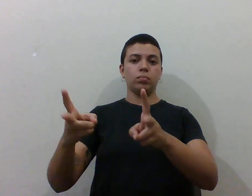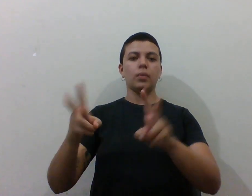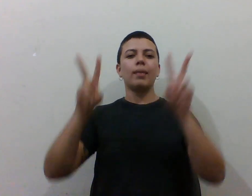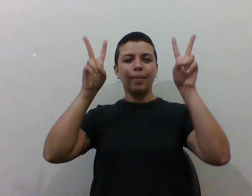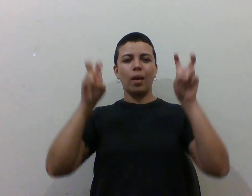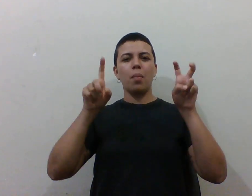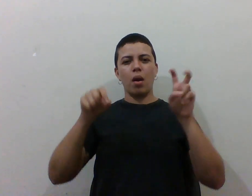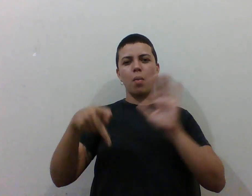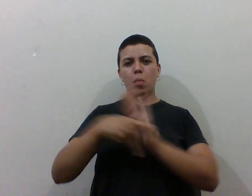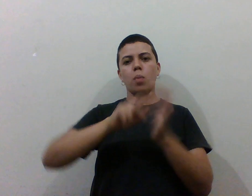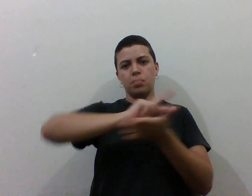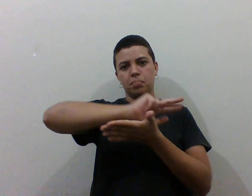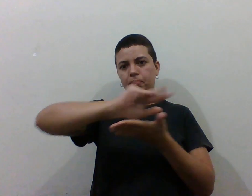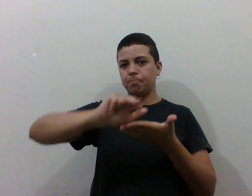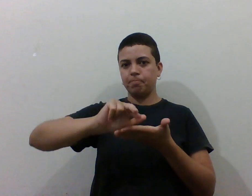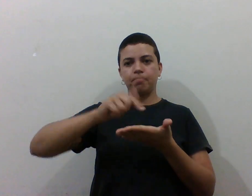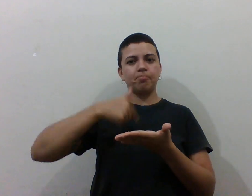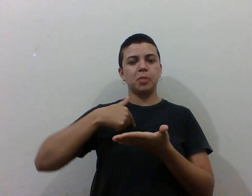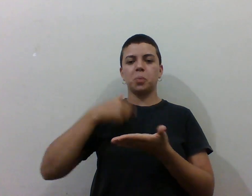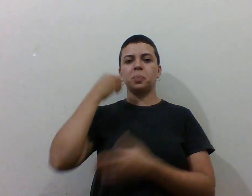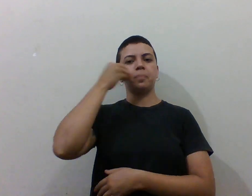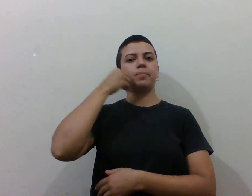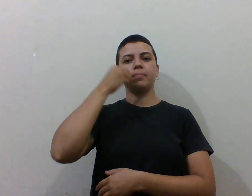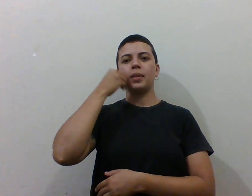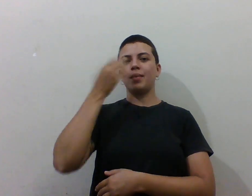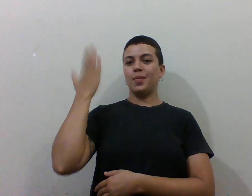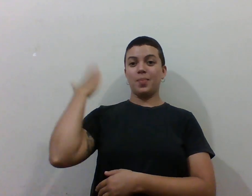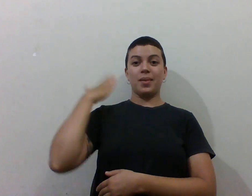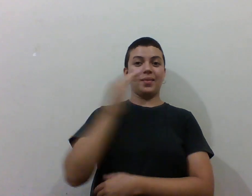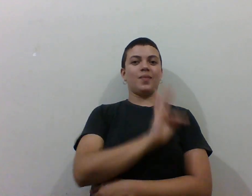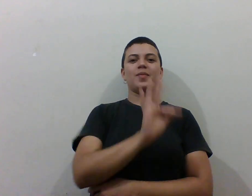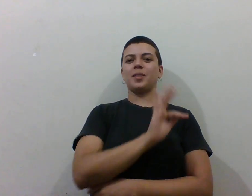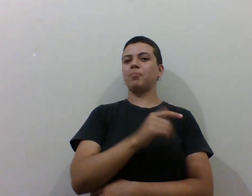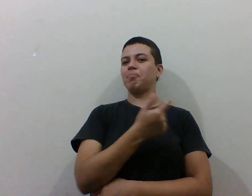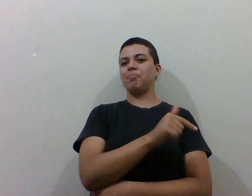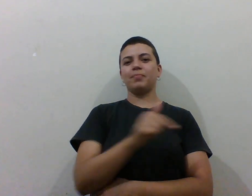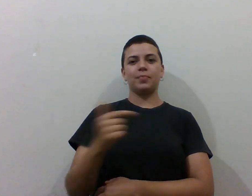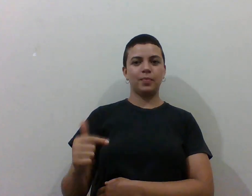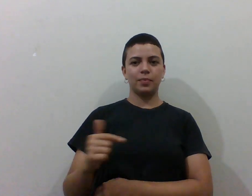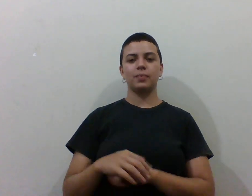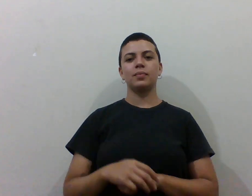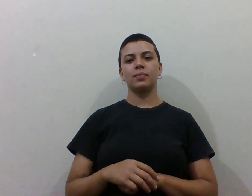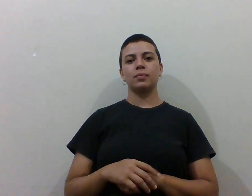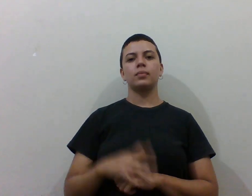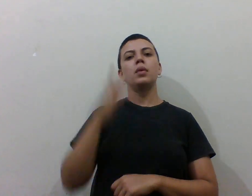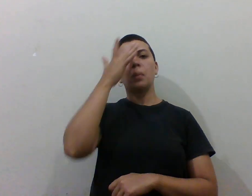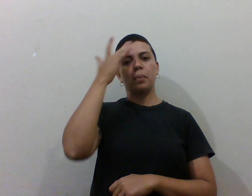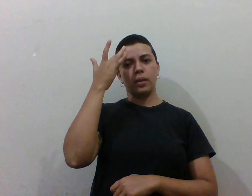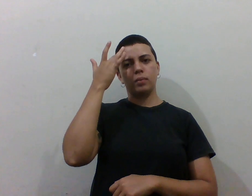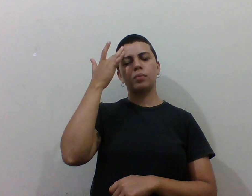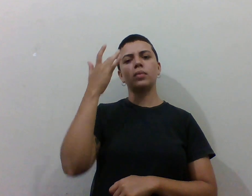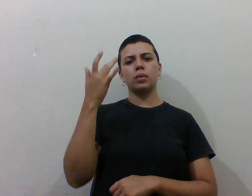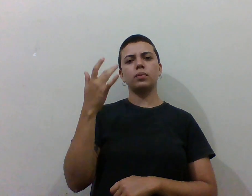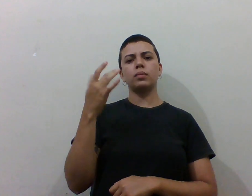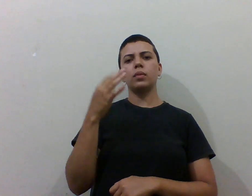quem já me acompanha de alguma forma deve saber que eu trabalho no meu dia a dia com feminismos